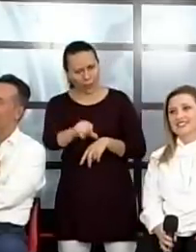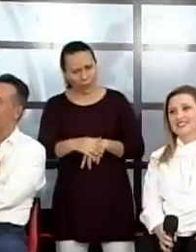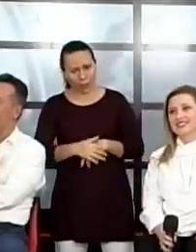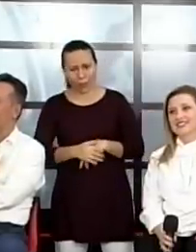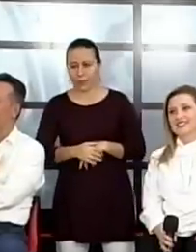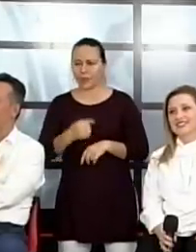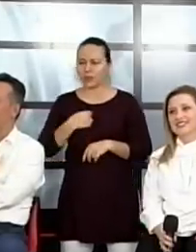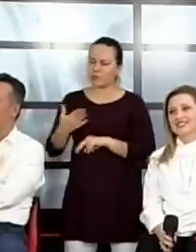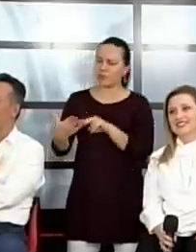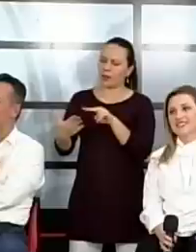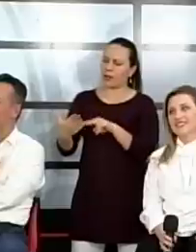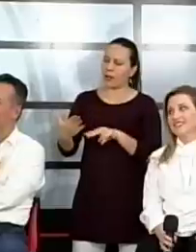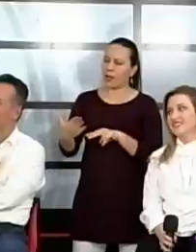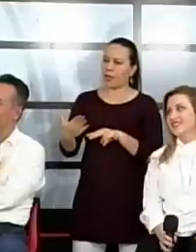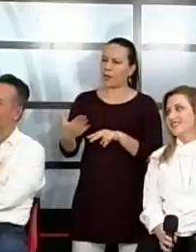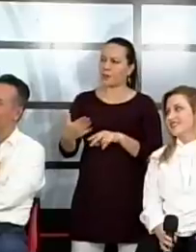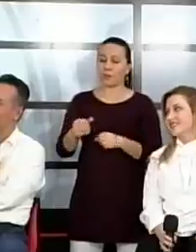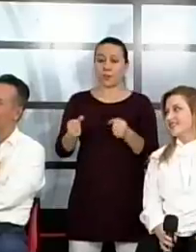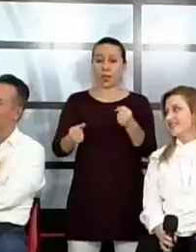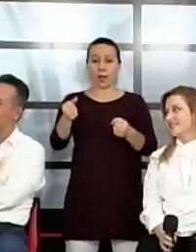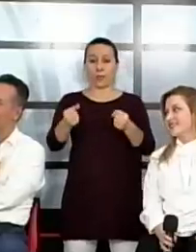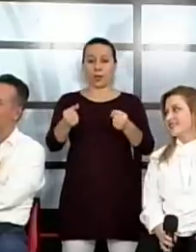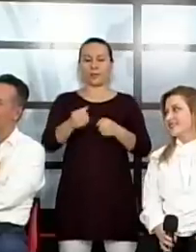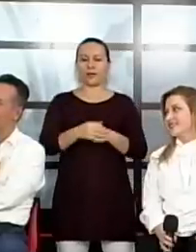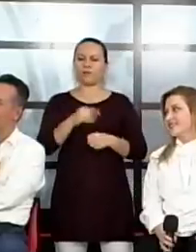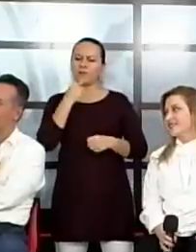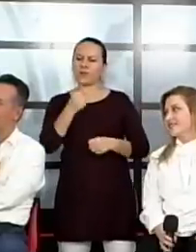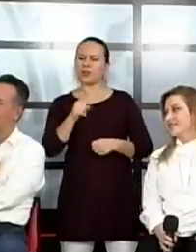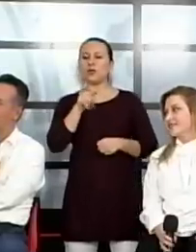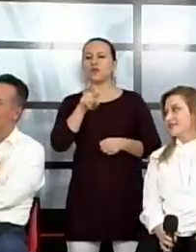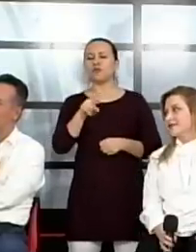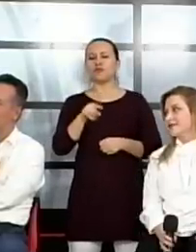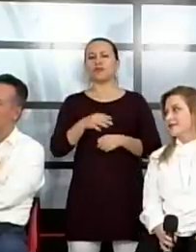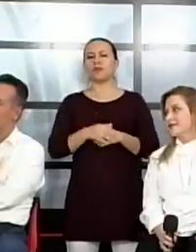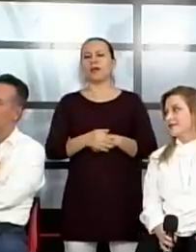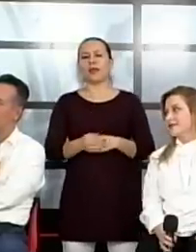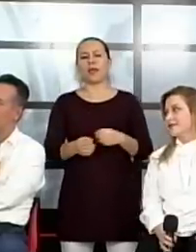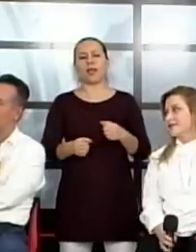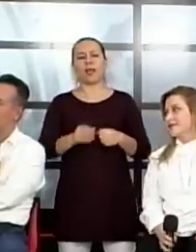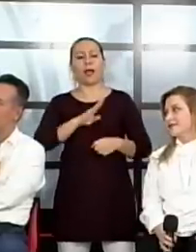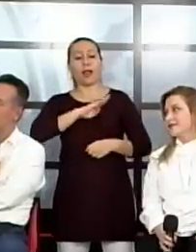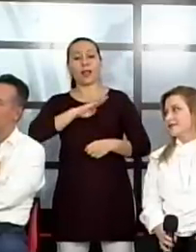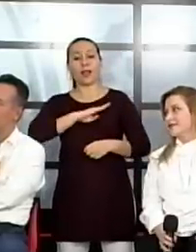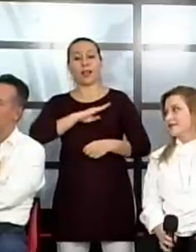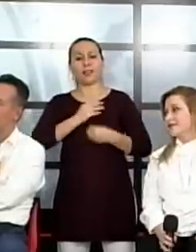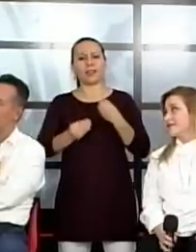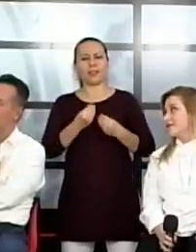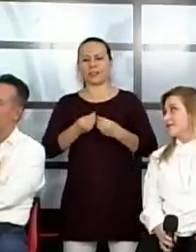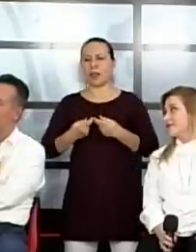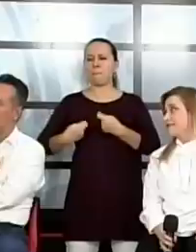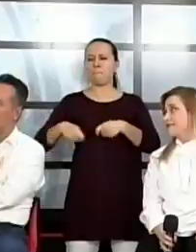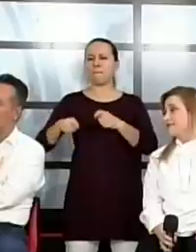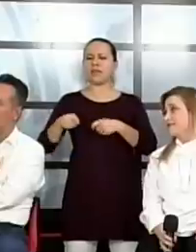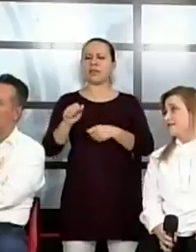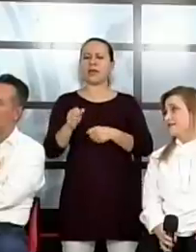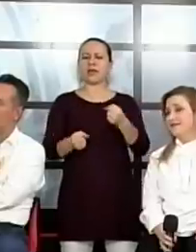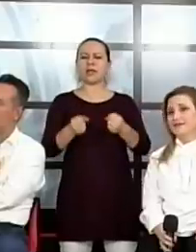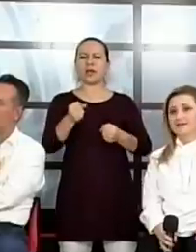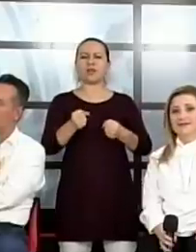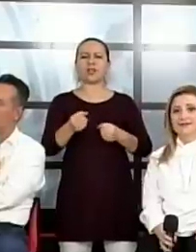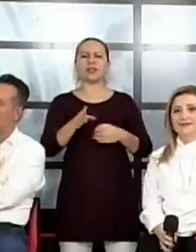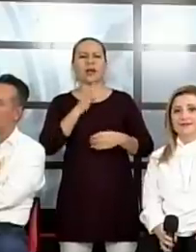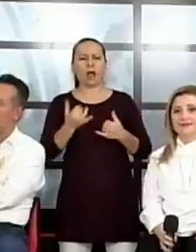leí un post al frente de una camioneta donde dice que cuando usted sea alcalde, lo primero que va a hacer es vender la camioneta de la alcaldía, que usted no va a andar en esa